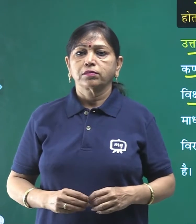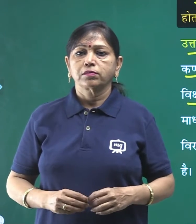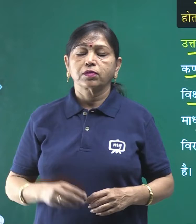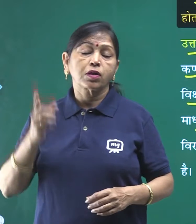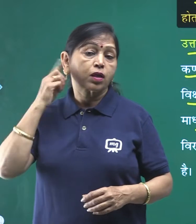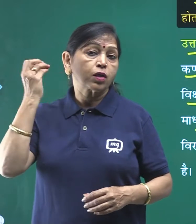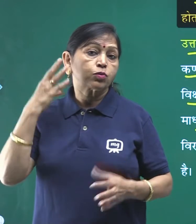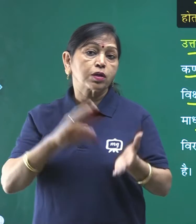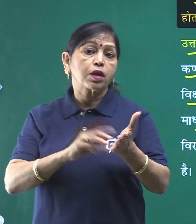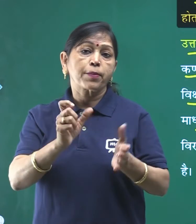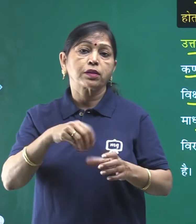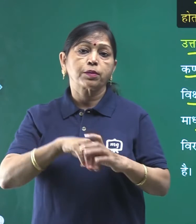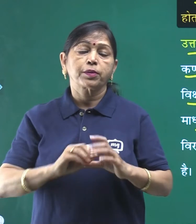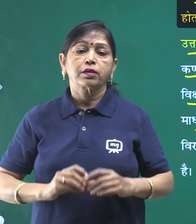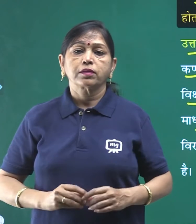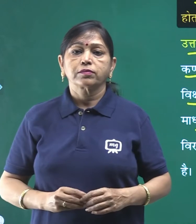ध्वनि माध्यम में